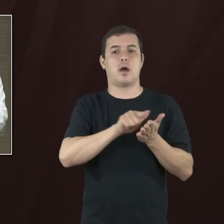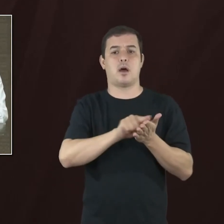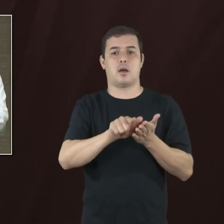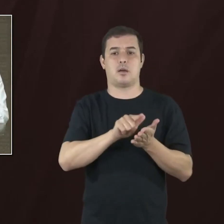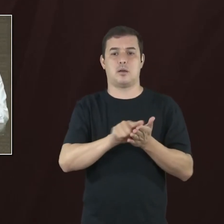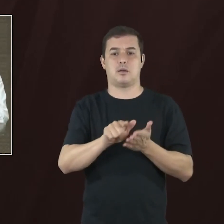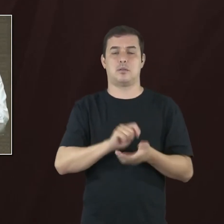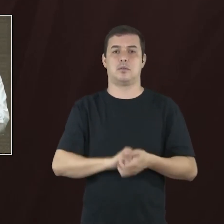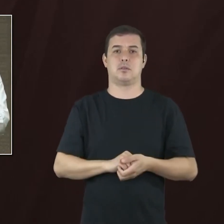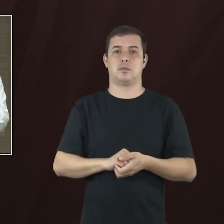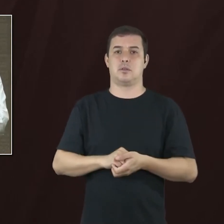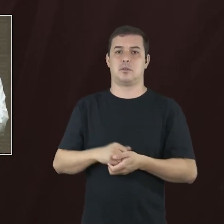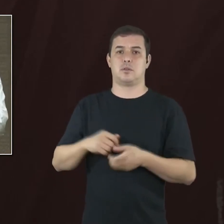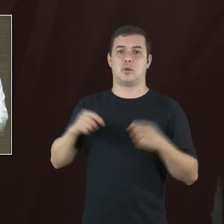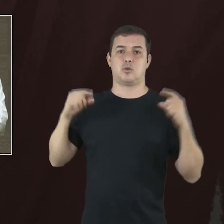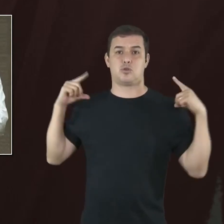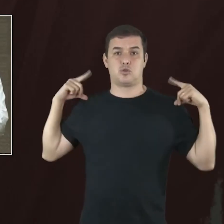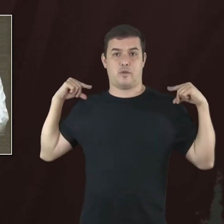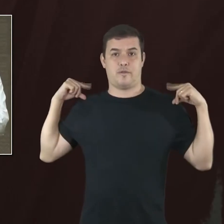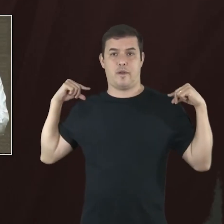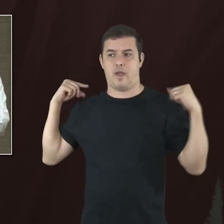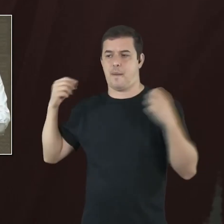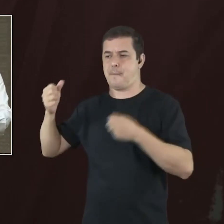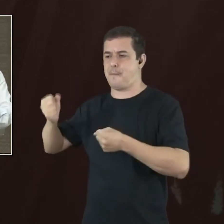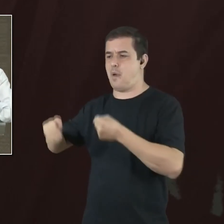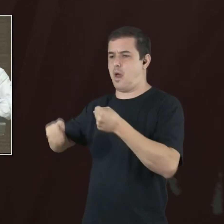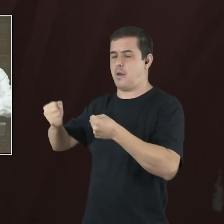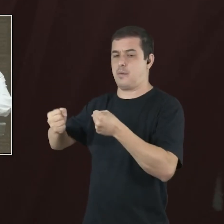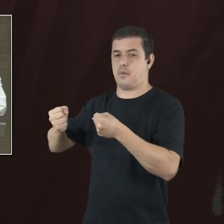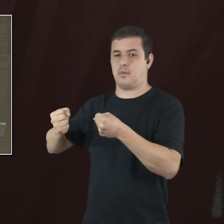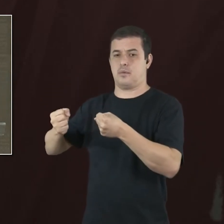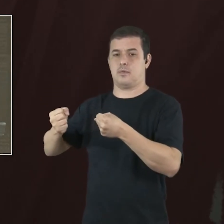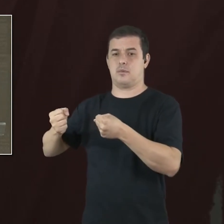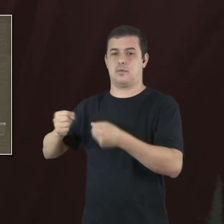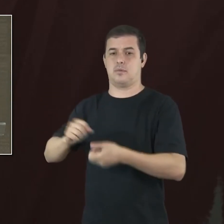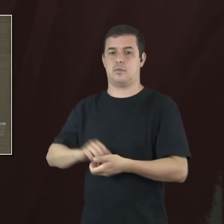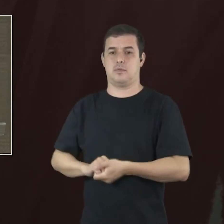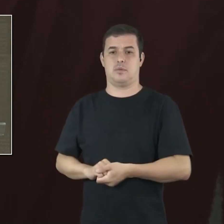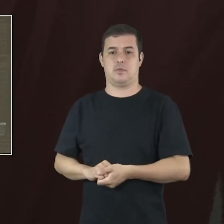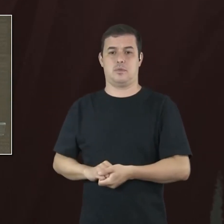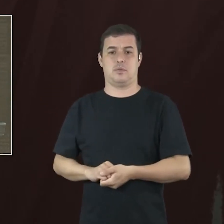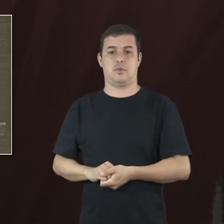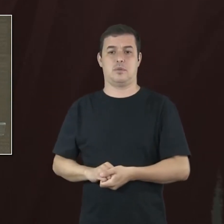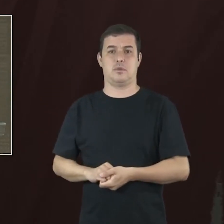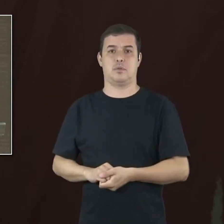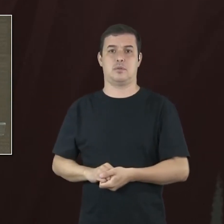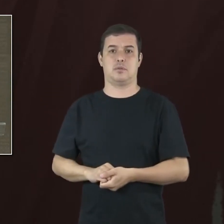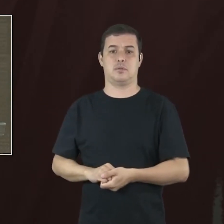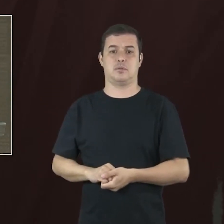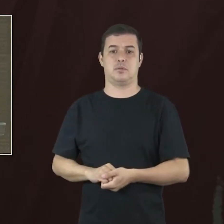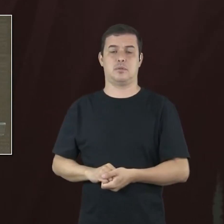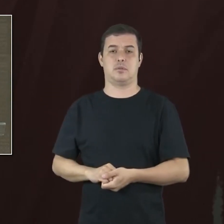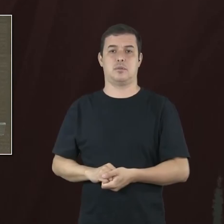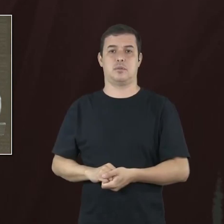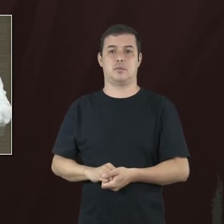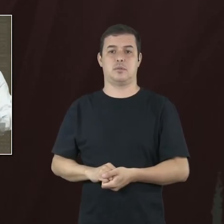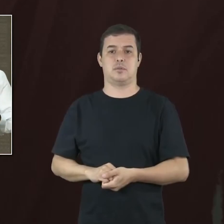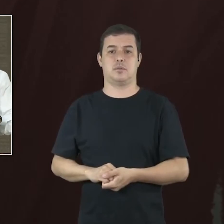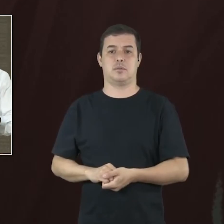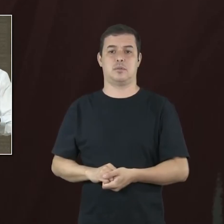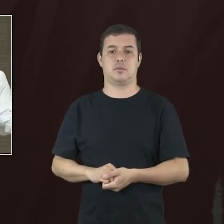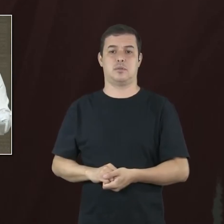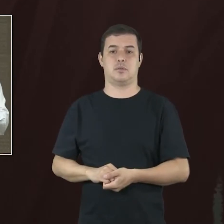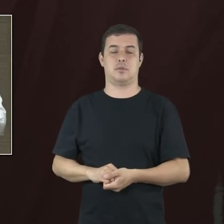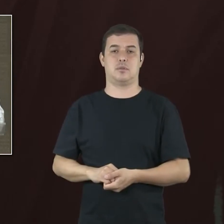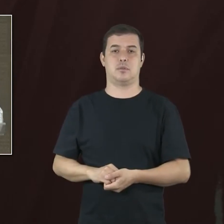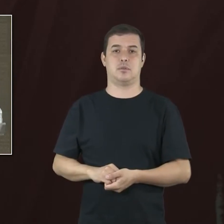buscá-lo, levava de chofer até a porta do local de reunião. O chofer ficava dentro, né, do veículo descansando, e o patrão